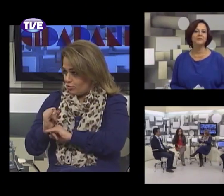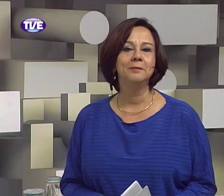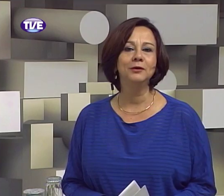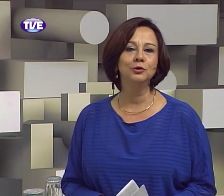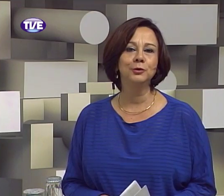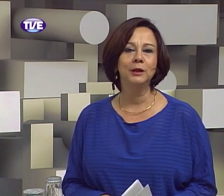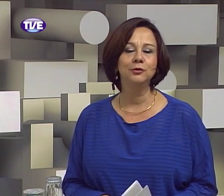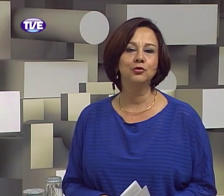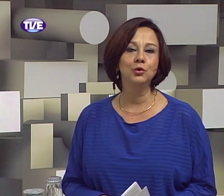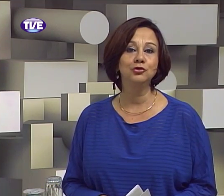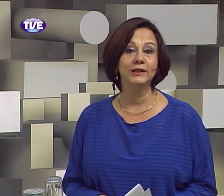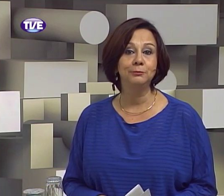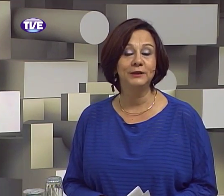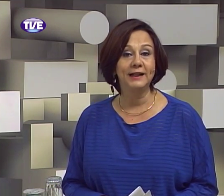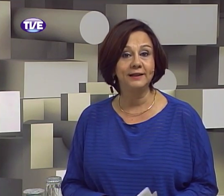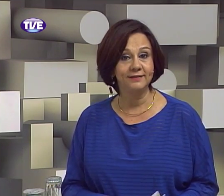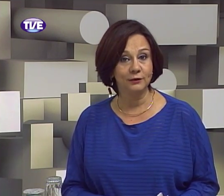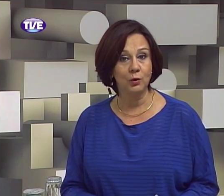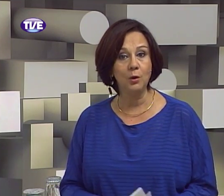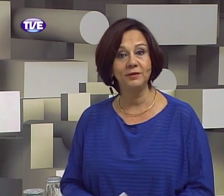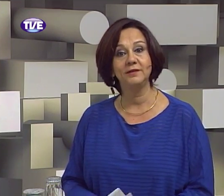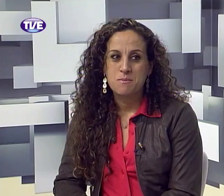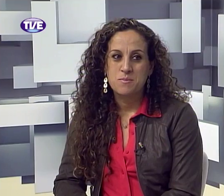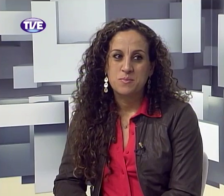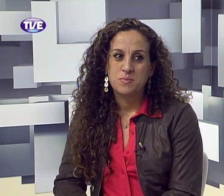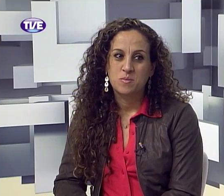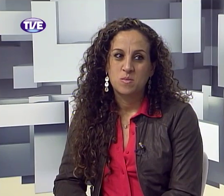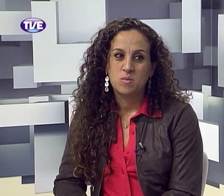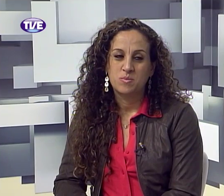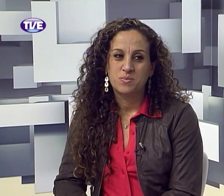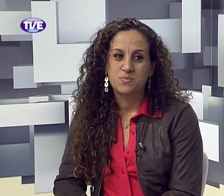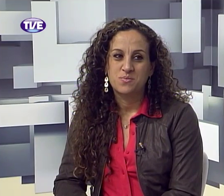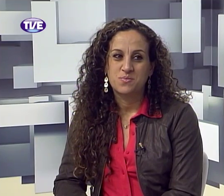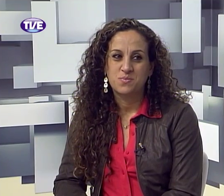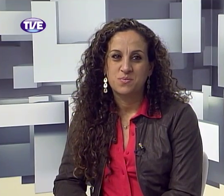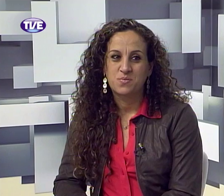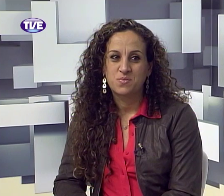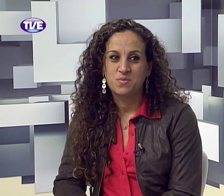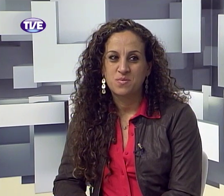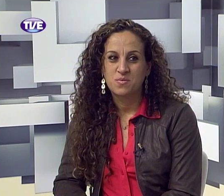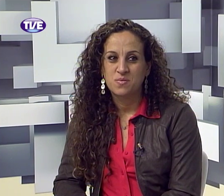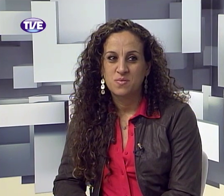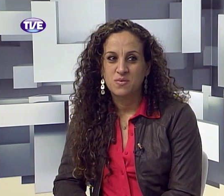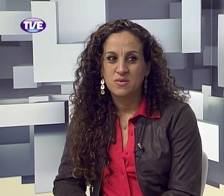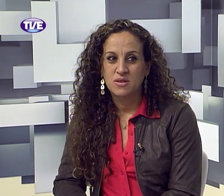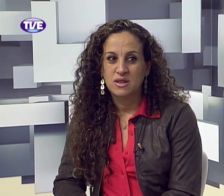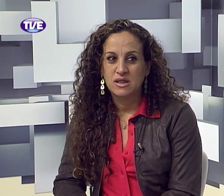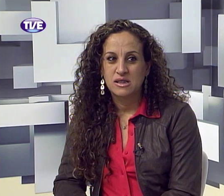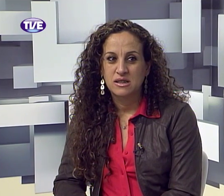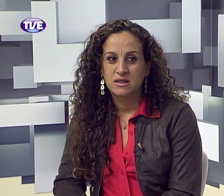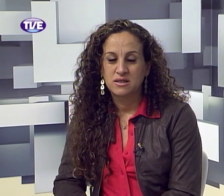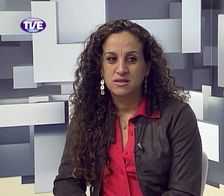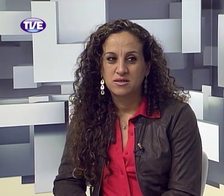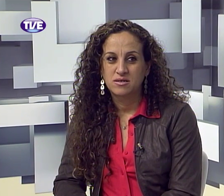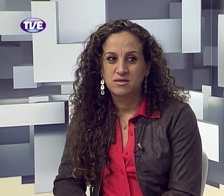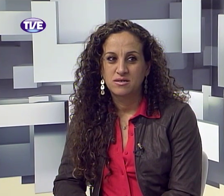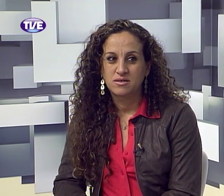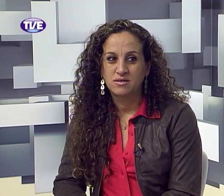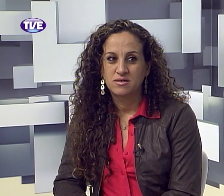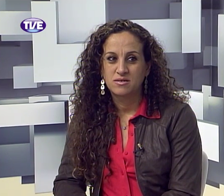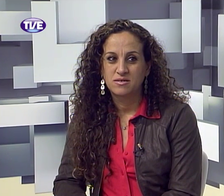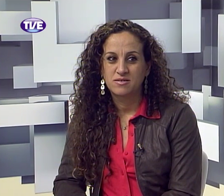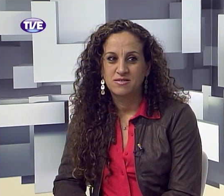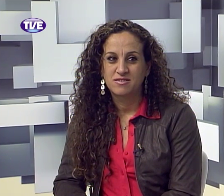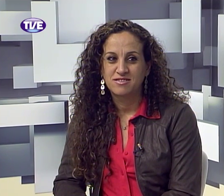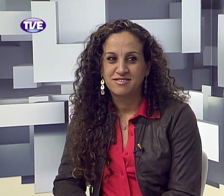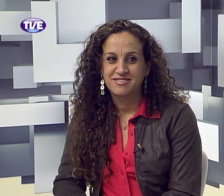Nós estamos recebendo no programa de hoje a deputada estadual, presidente da Comissão de Educação, Cultura, Desporto, Ciência e